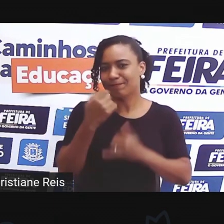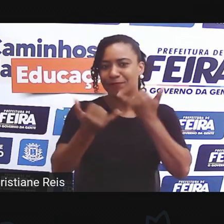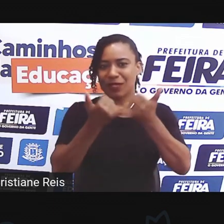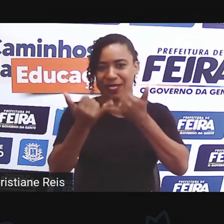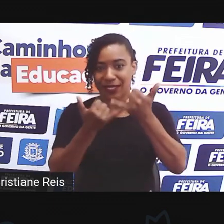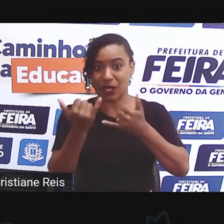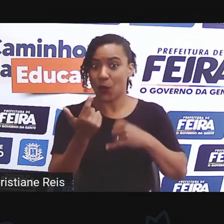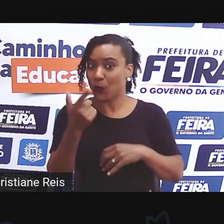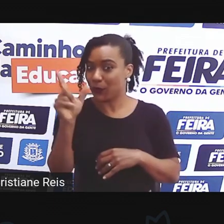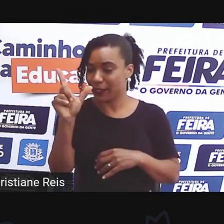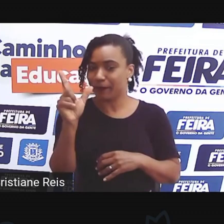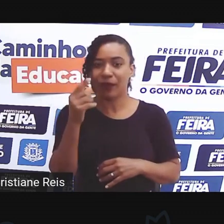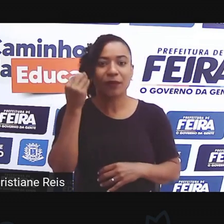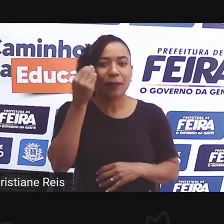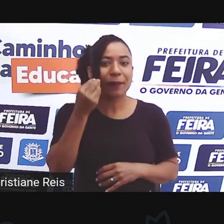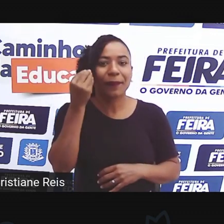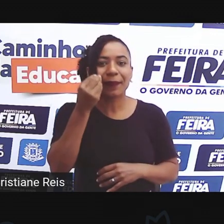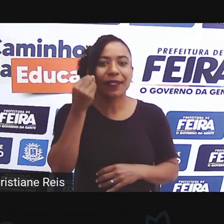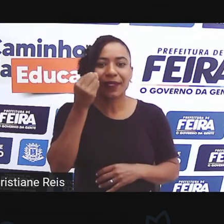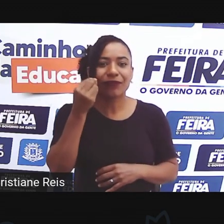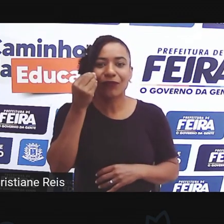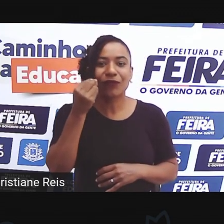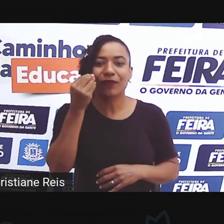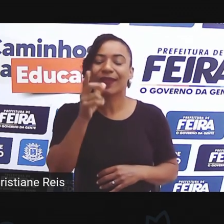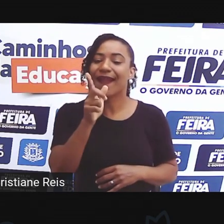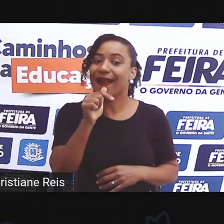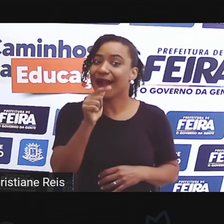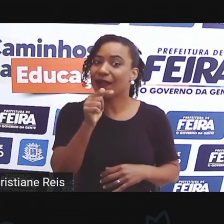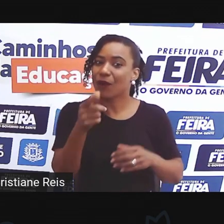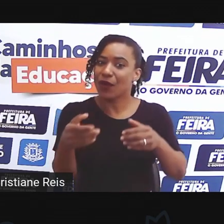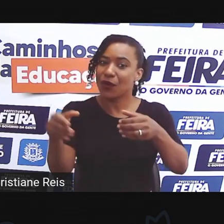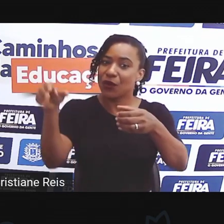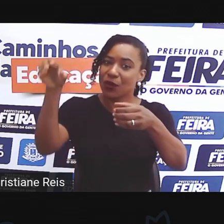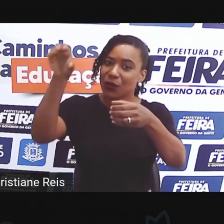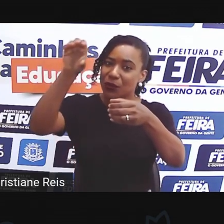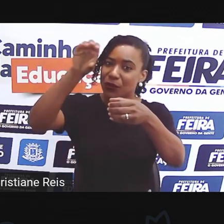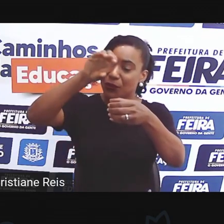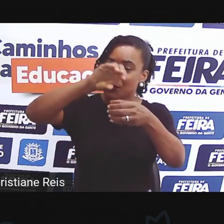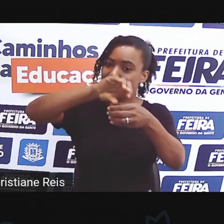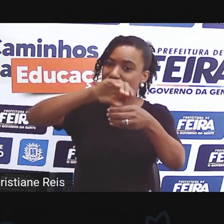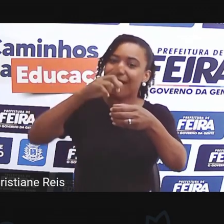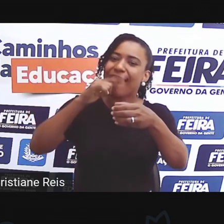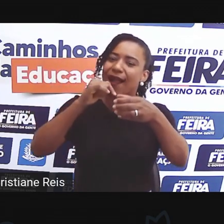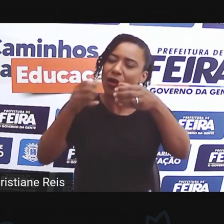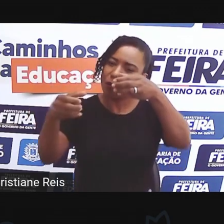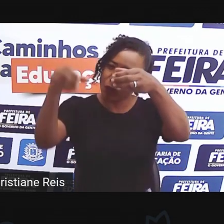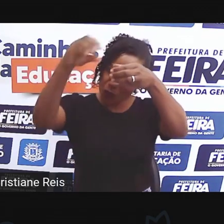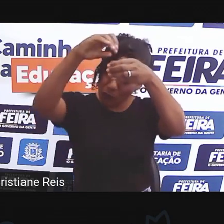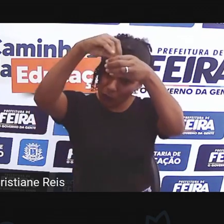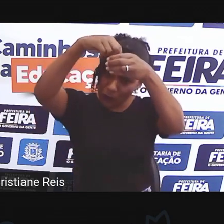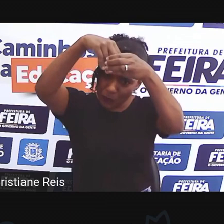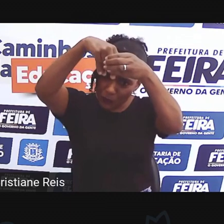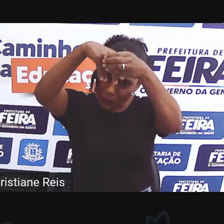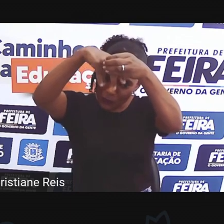Que tal se a gente experimentar? Joga água no funil. Como será que a água cai, hein, meninada?